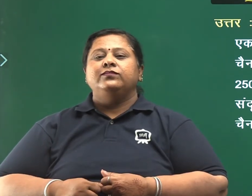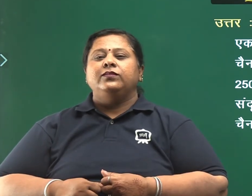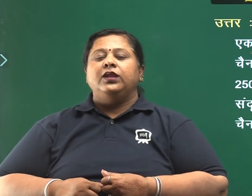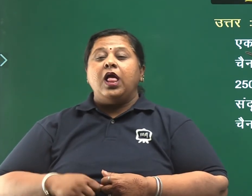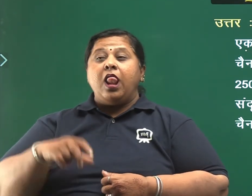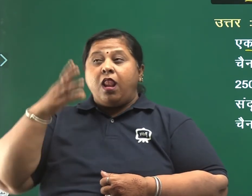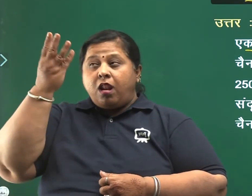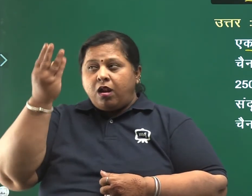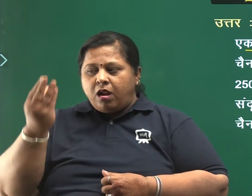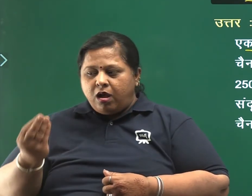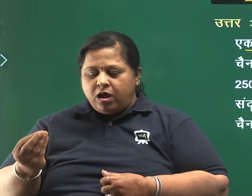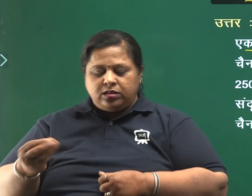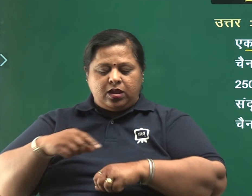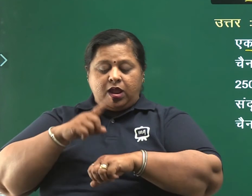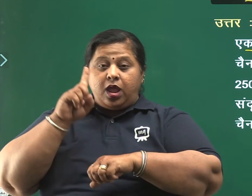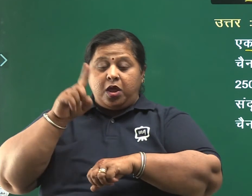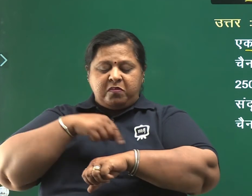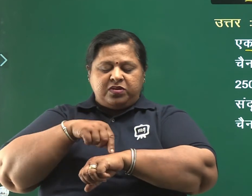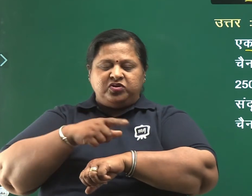रात 1 बजे